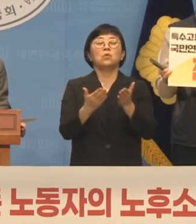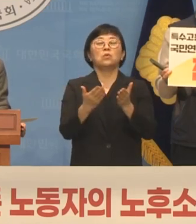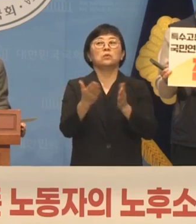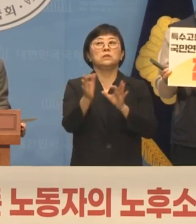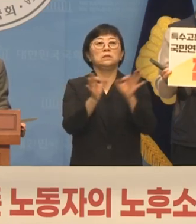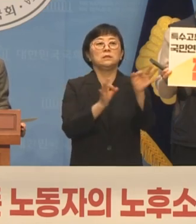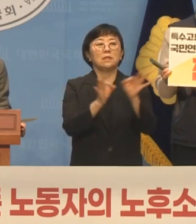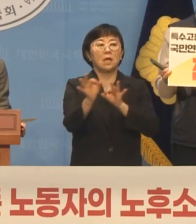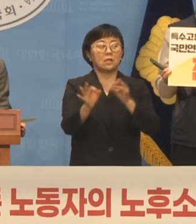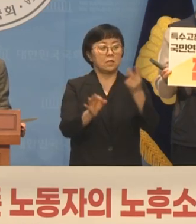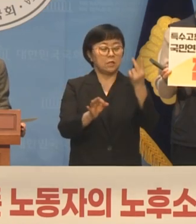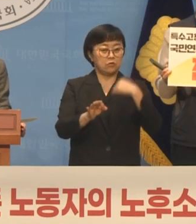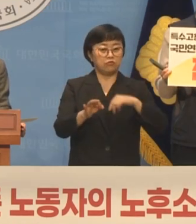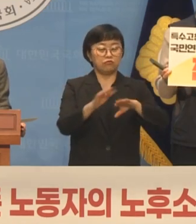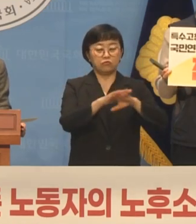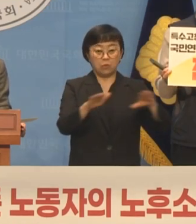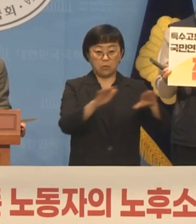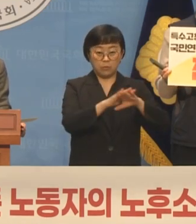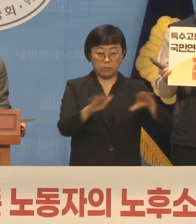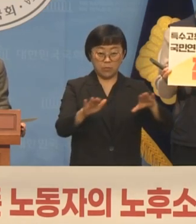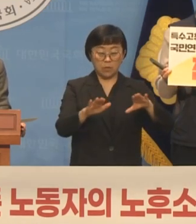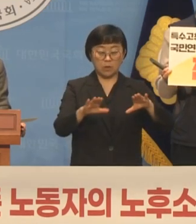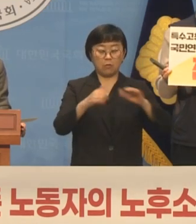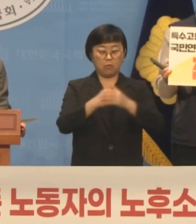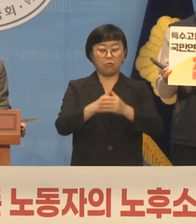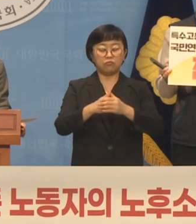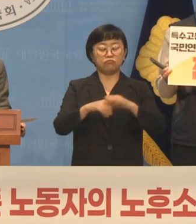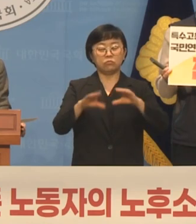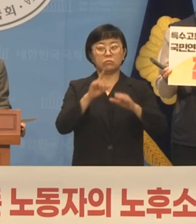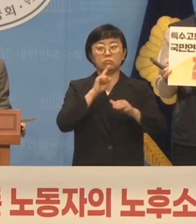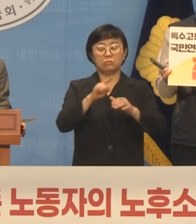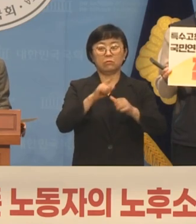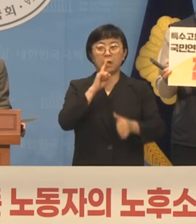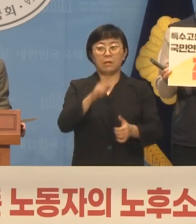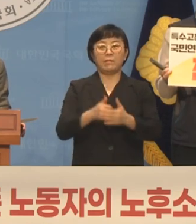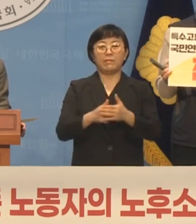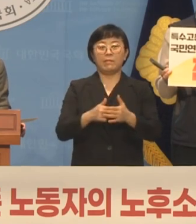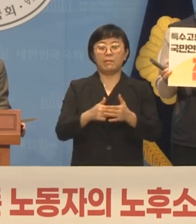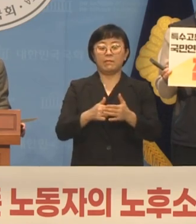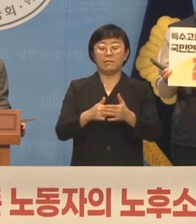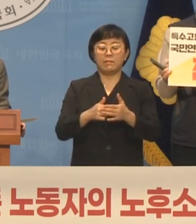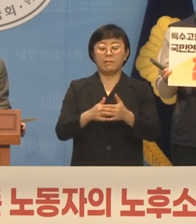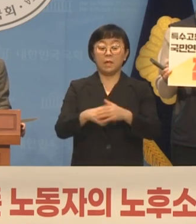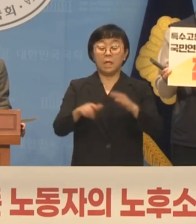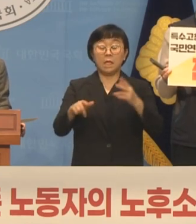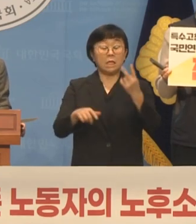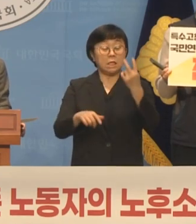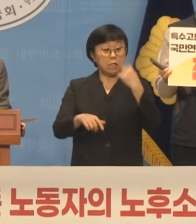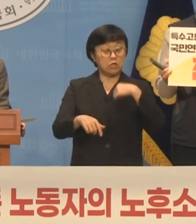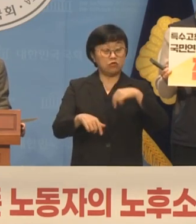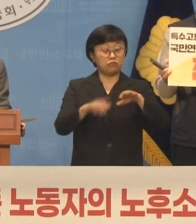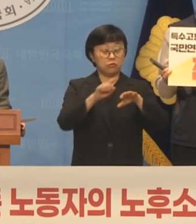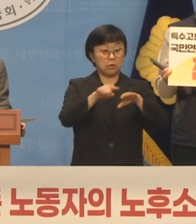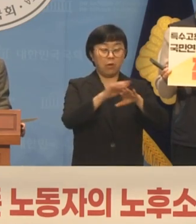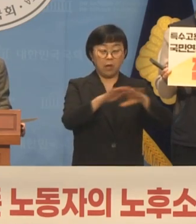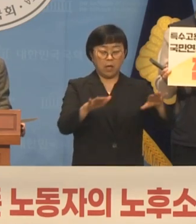해소와 노동유연화를 이야기했습니다. 사실 따지고 보면 이중구조 해소와